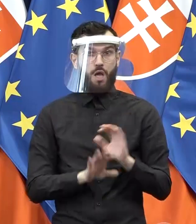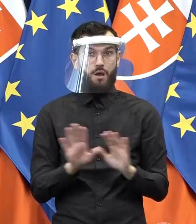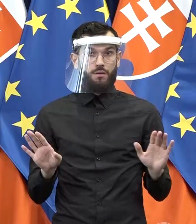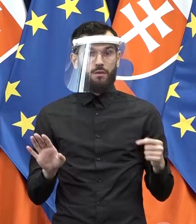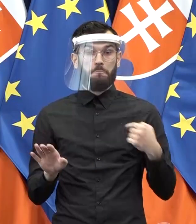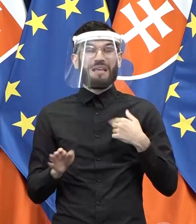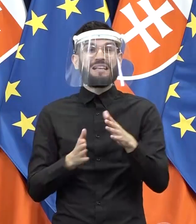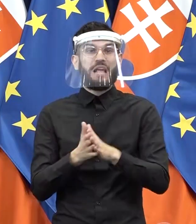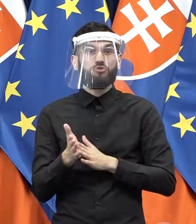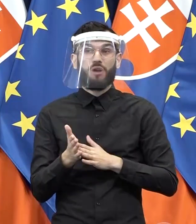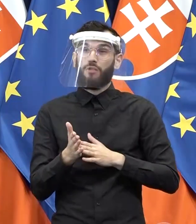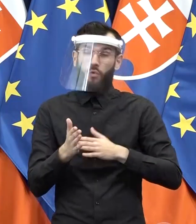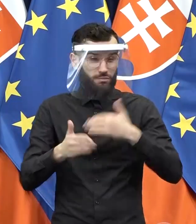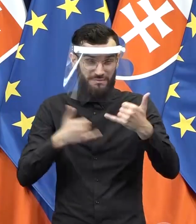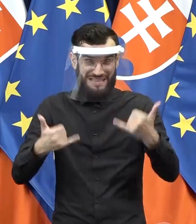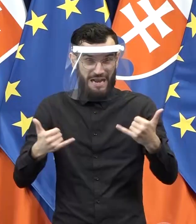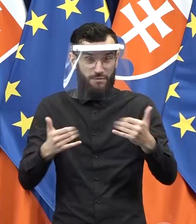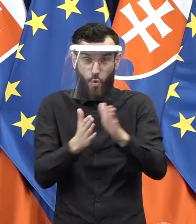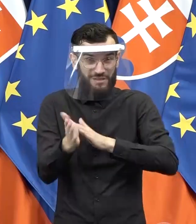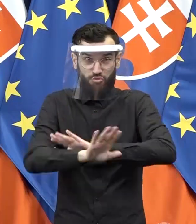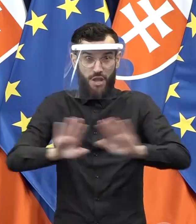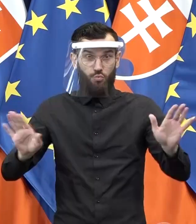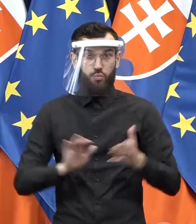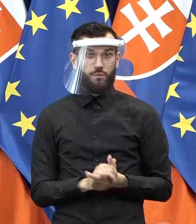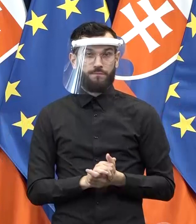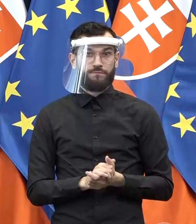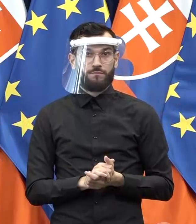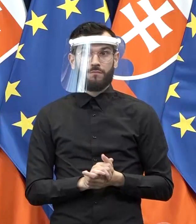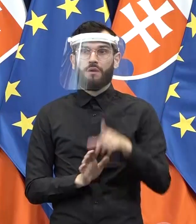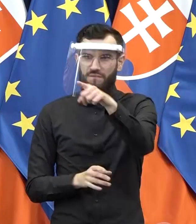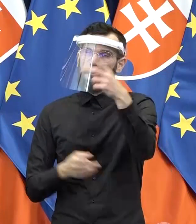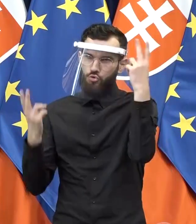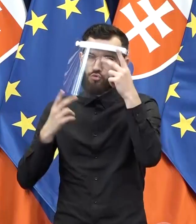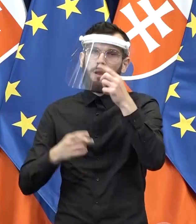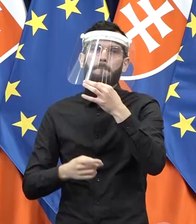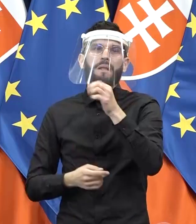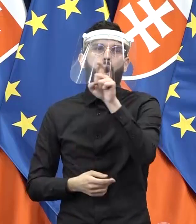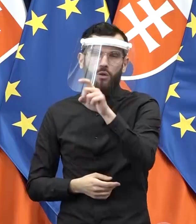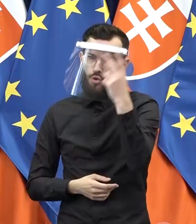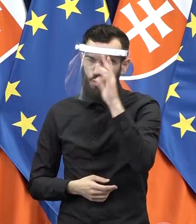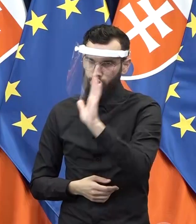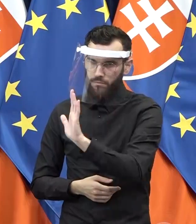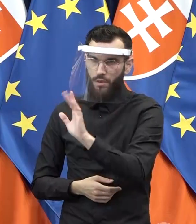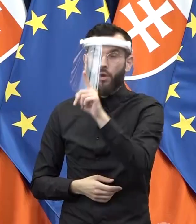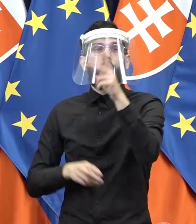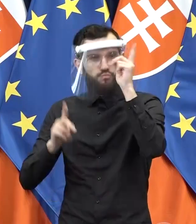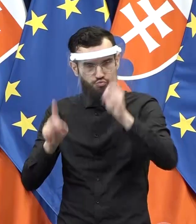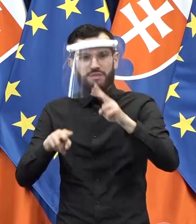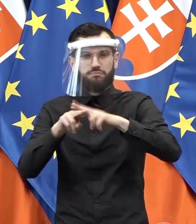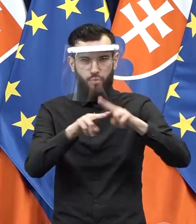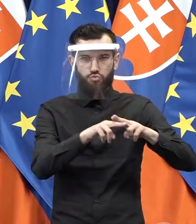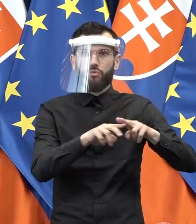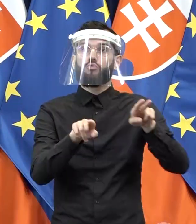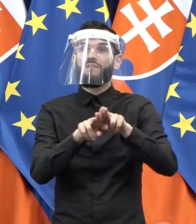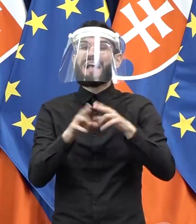začíname odpiky. Čiže samozrejme, na mieste otázka, jasné, že treba vypracovať plán a postupy aj pre